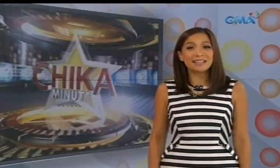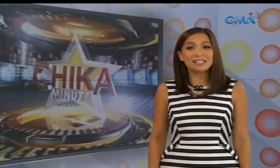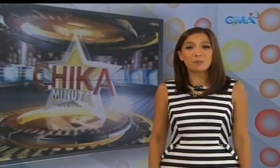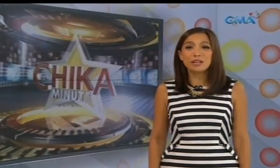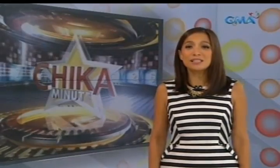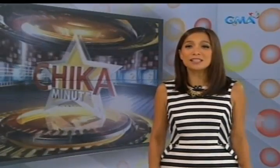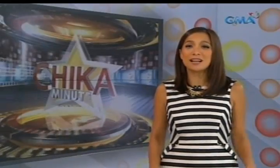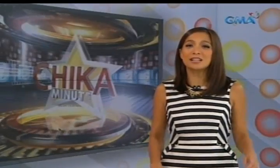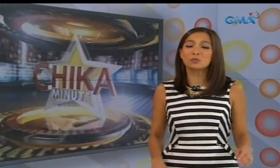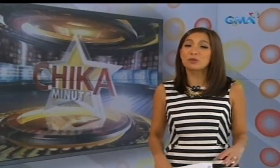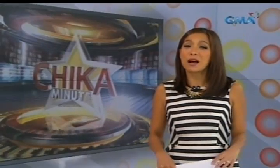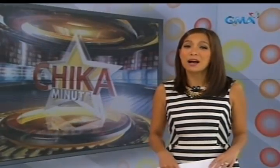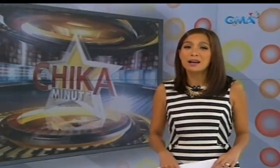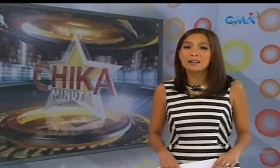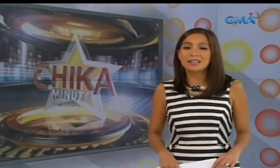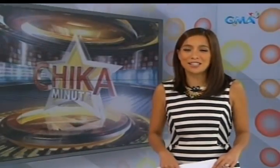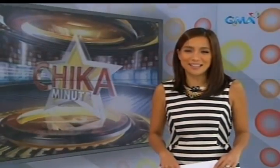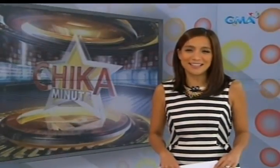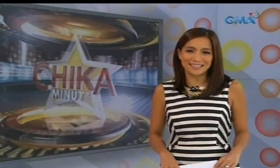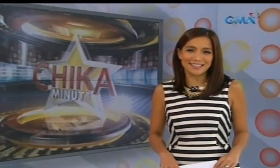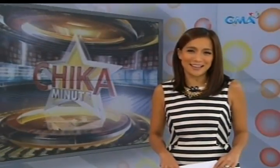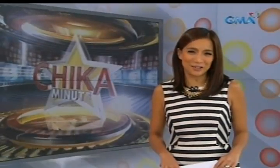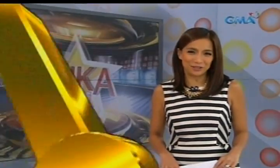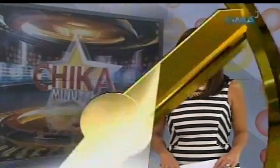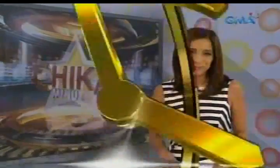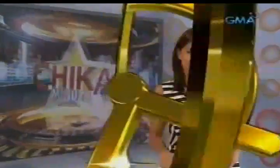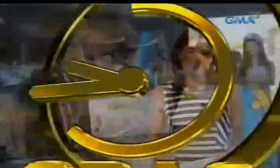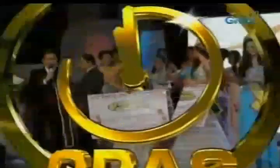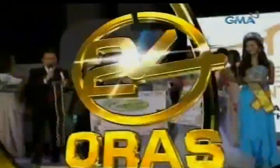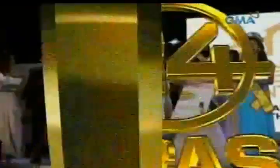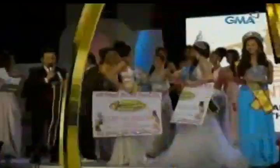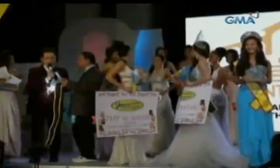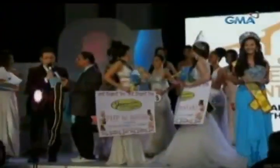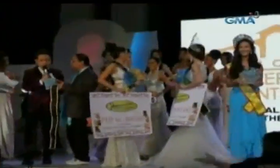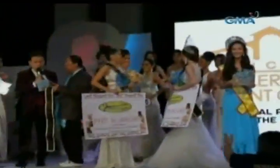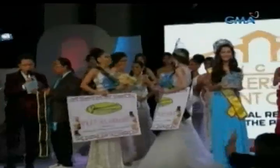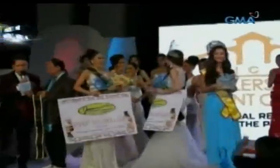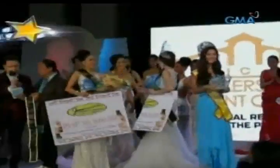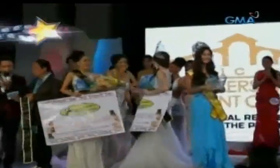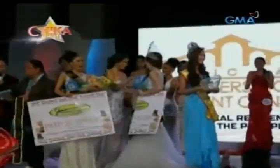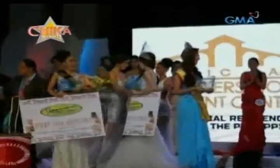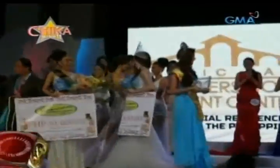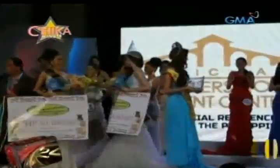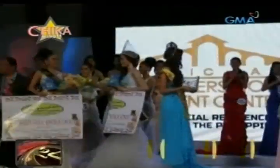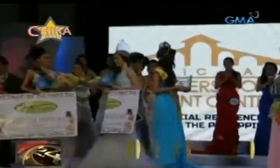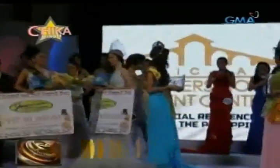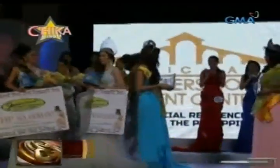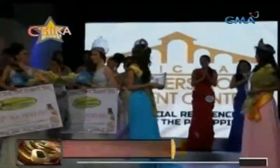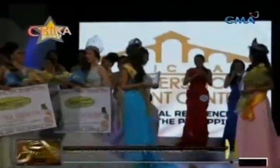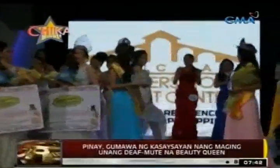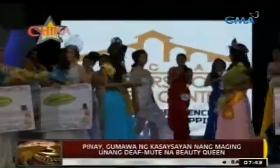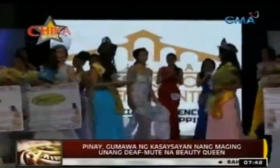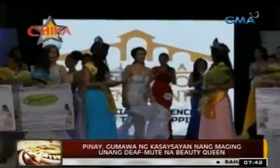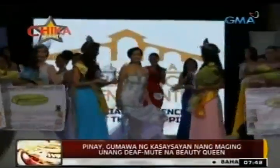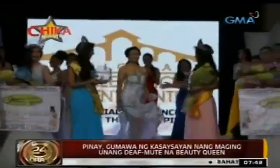si Princess Alanis Pura sa chika ni Lars Santiago. Princess Pura! Gumawa ng kasaysayan